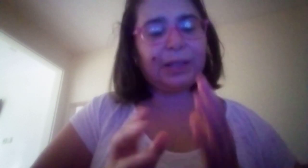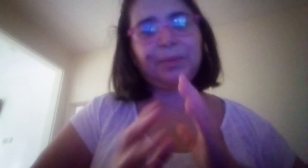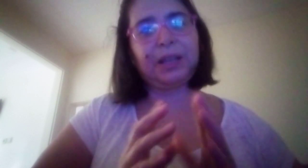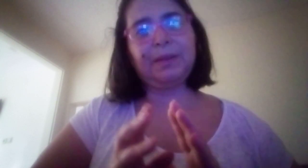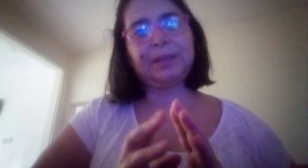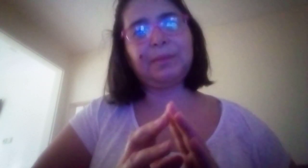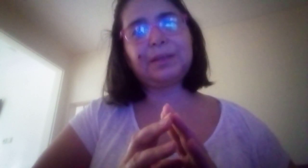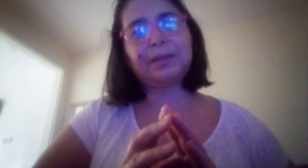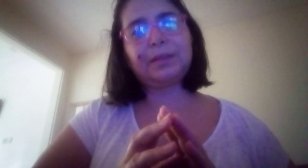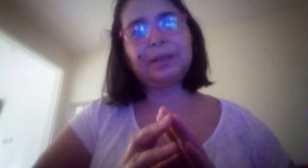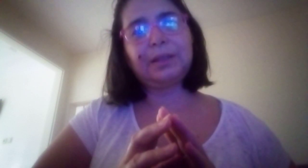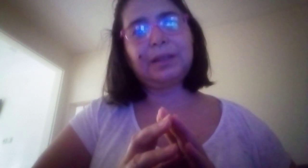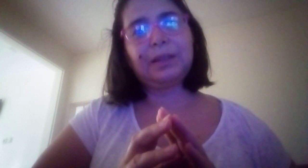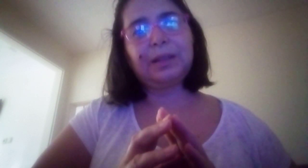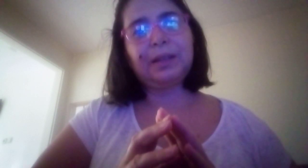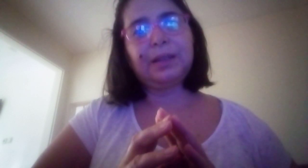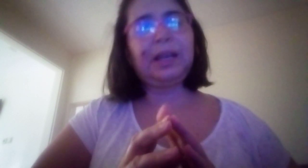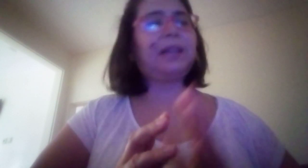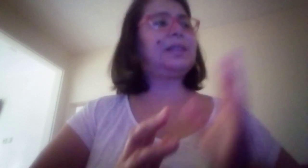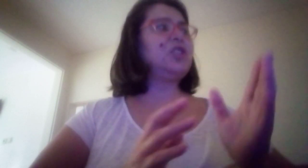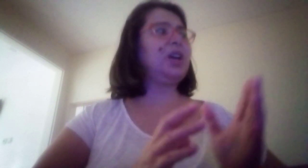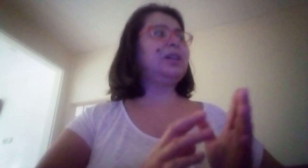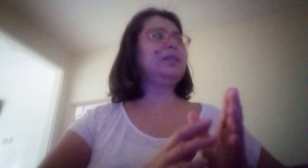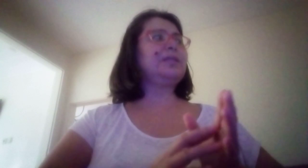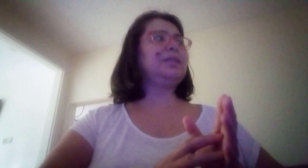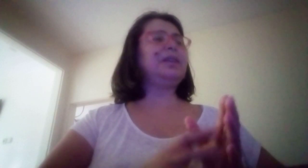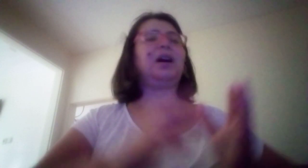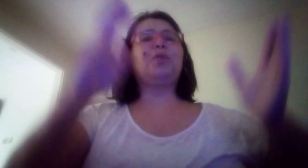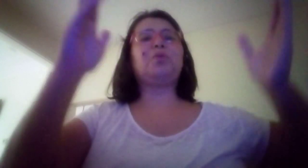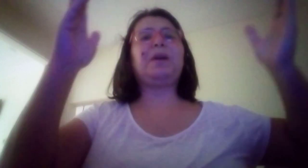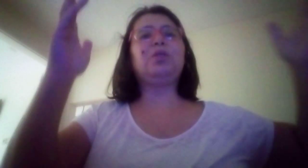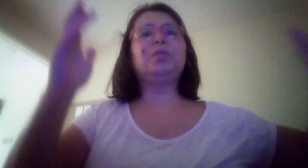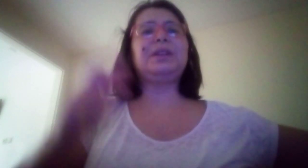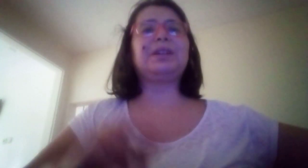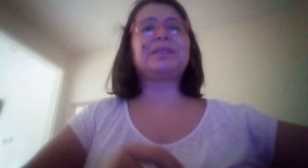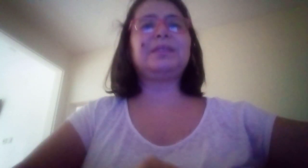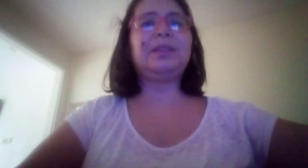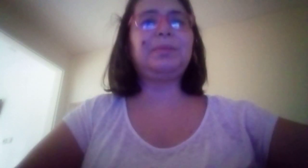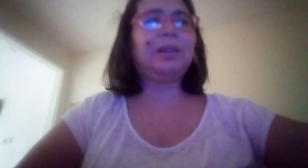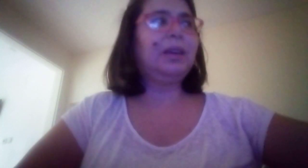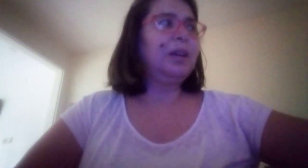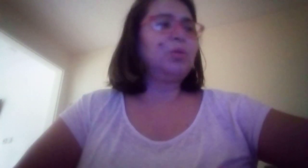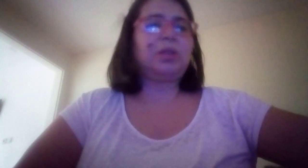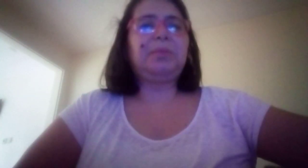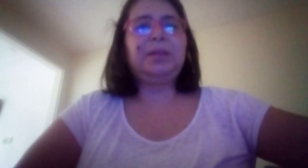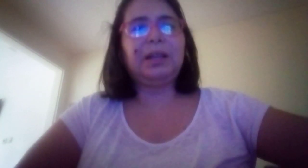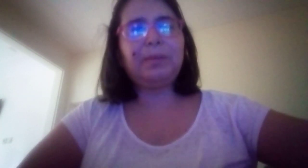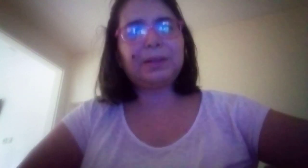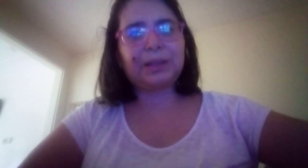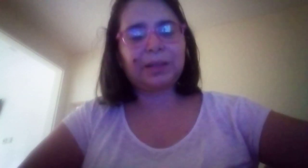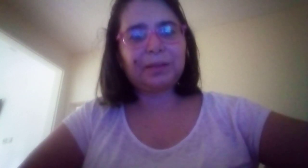kimseye benzemez Yani sen Çankırılı sın diye avrupayı olmayacaksın diye bir kural beni bağlamaz